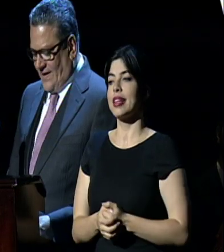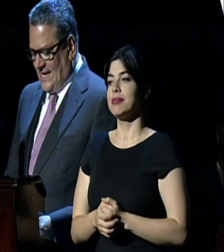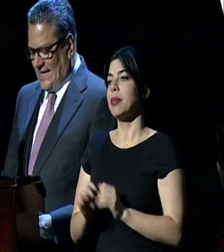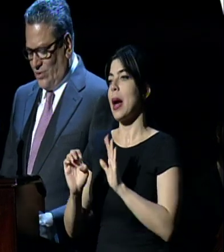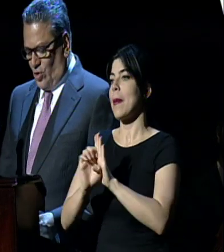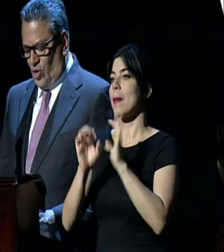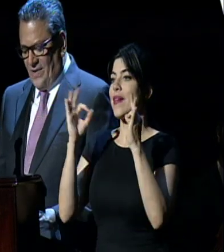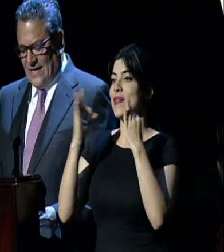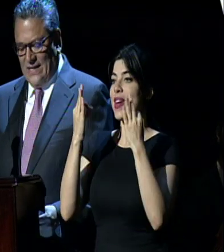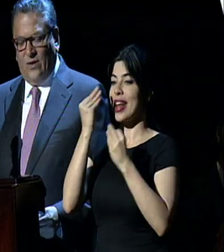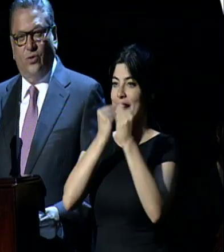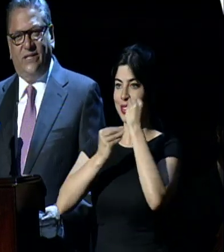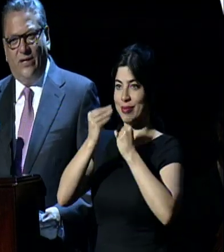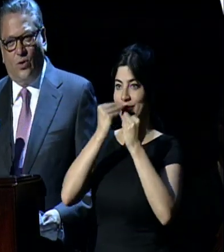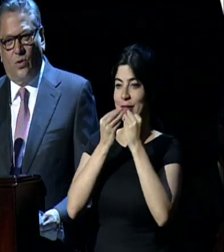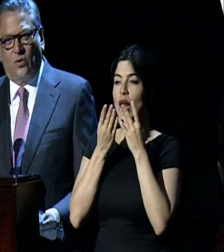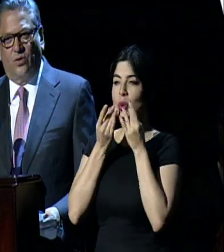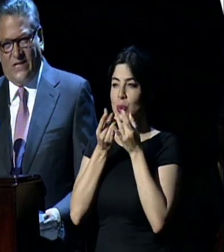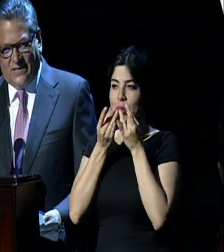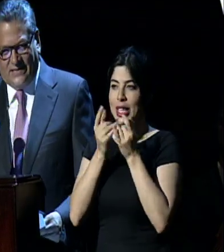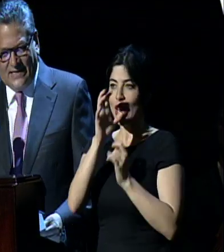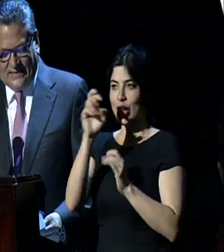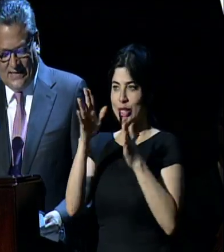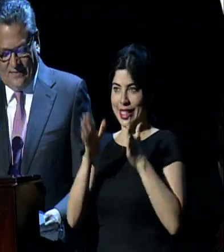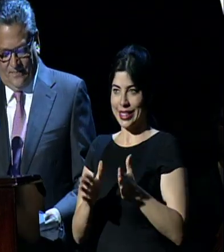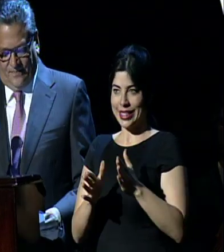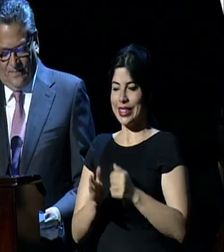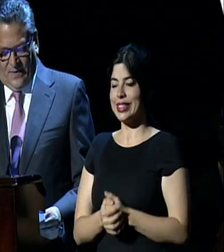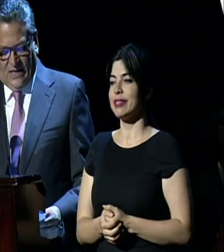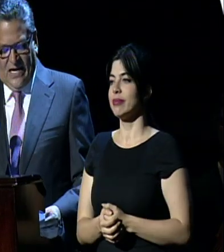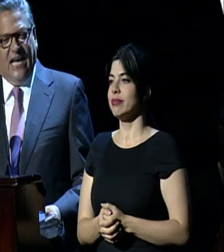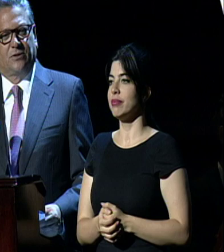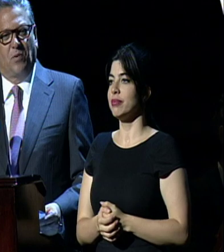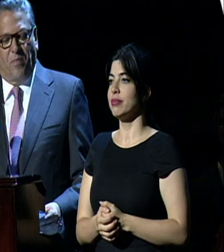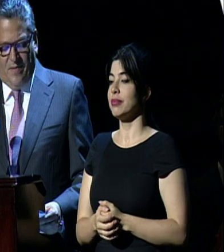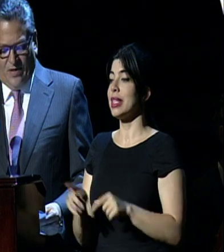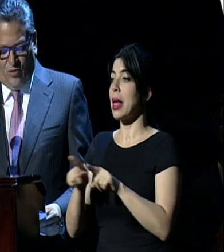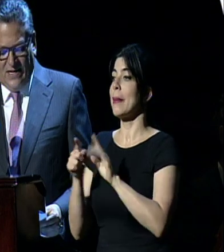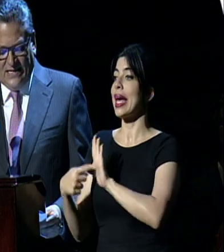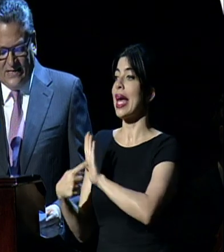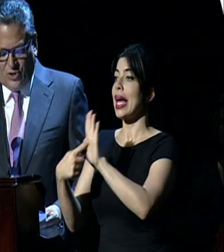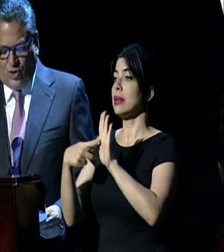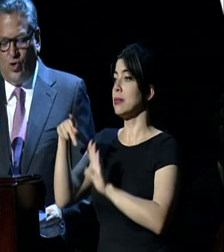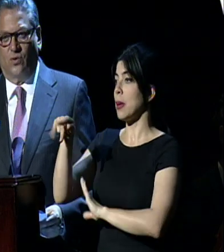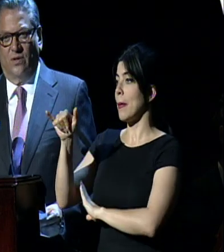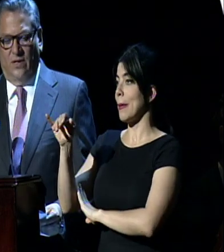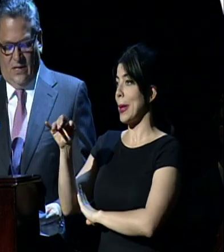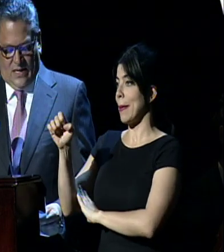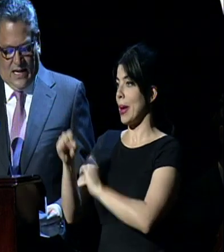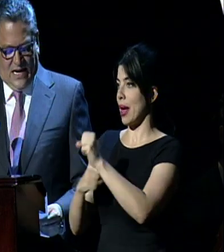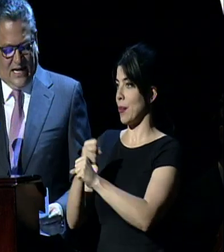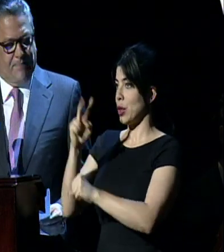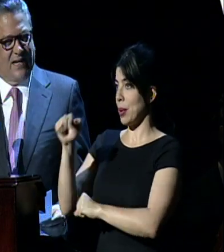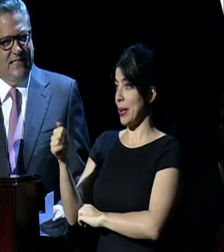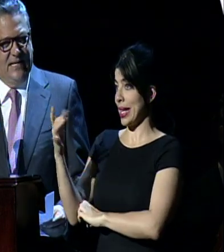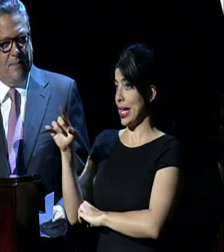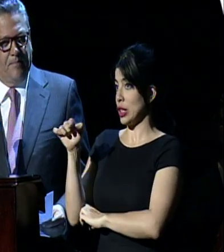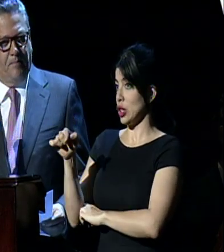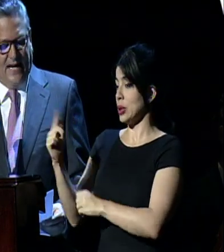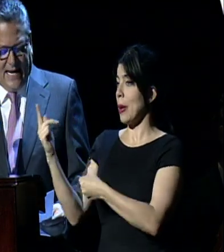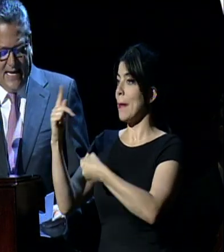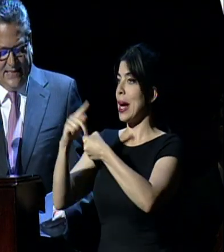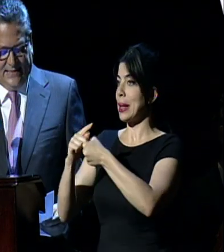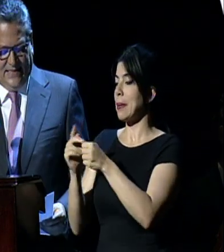como la Feria Gastronómica del Gustito Costarricense y Expo Pyme 2018, en la que